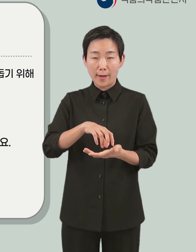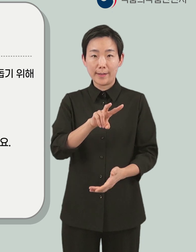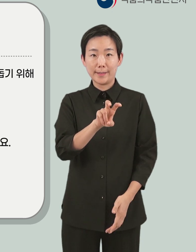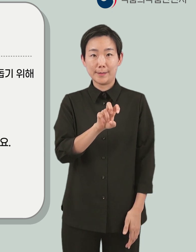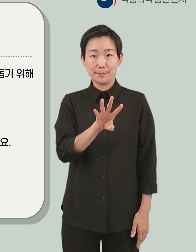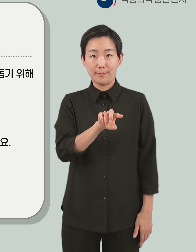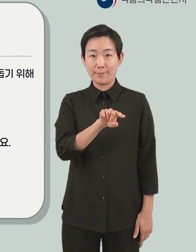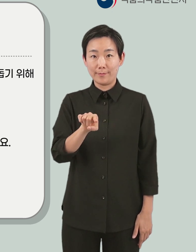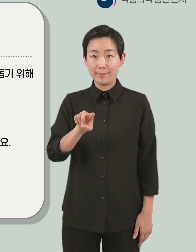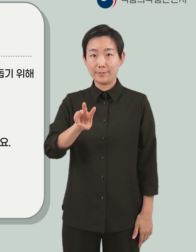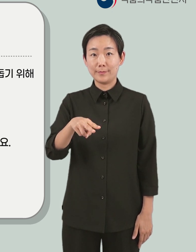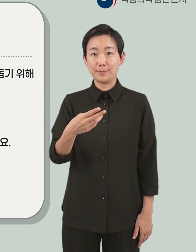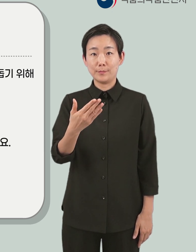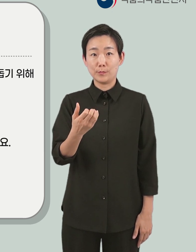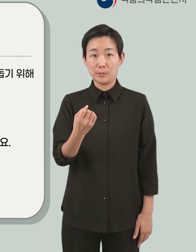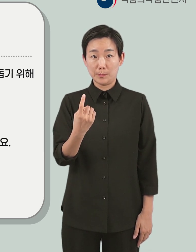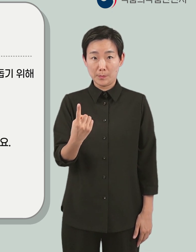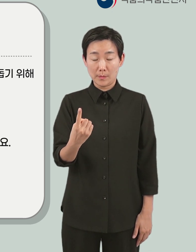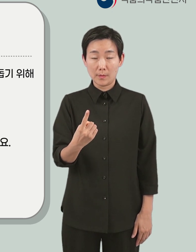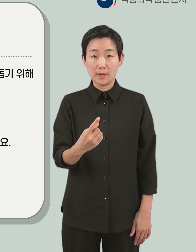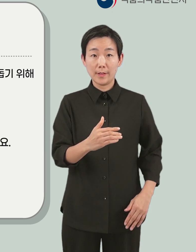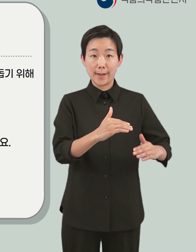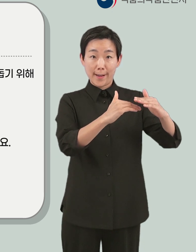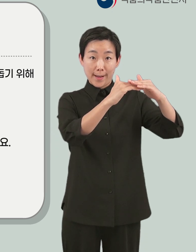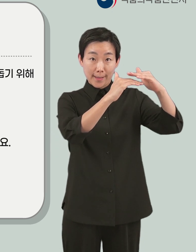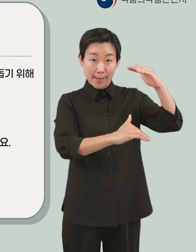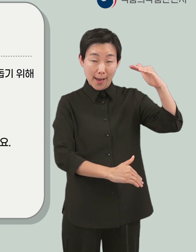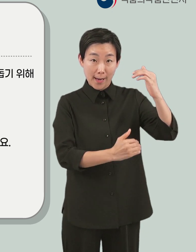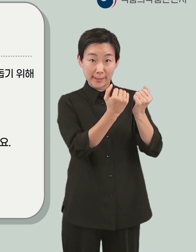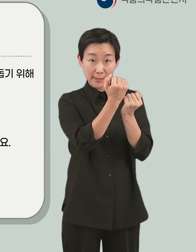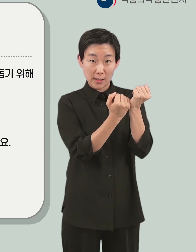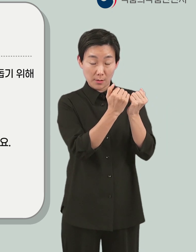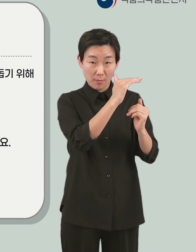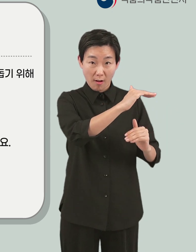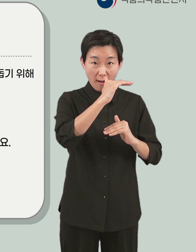수인 24-2915의 일부를 정리한 내용입니다.